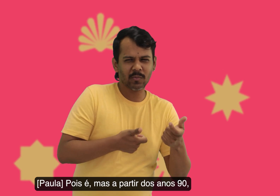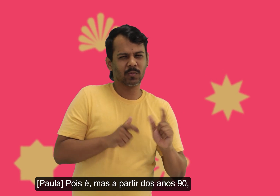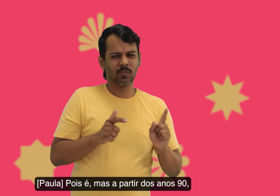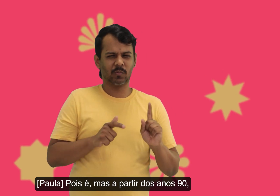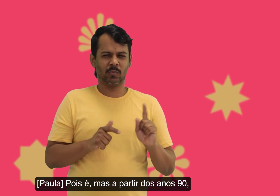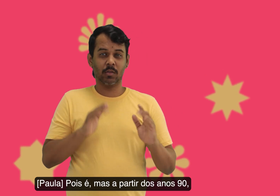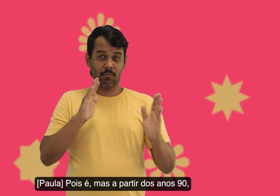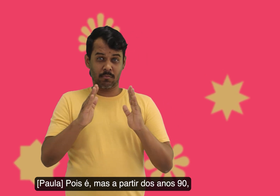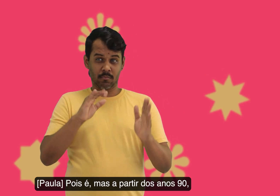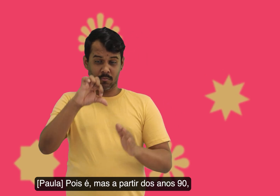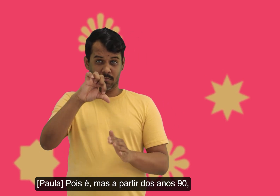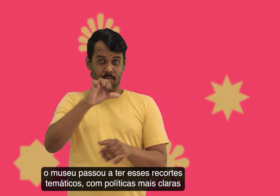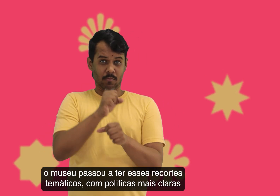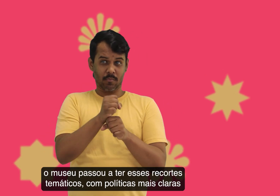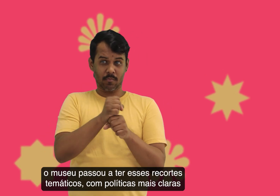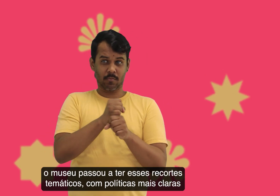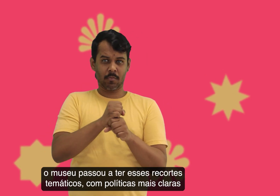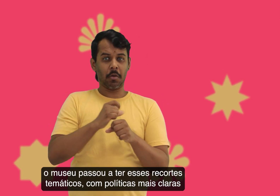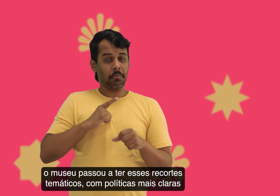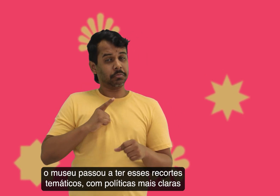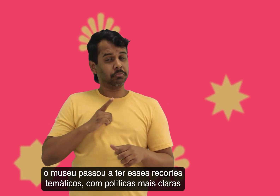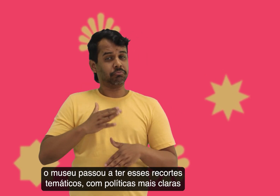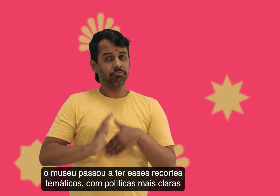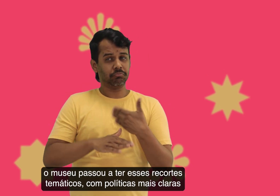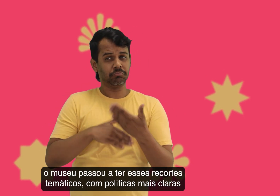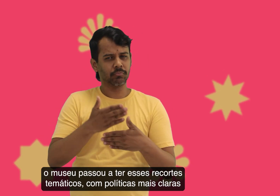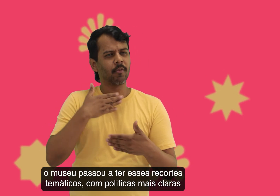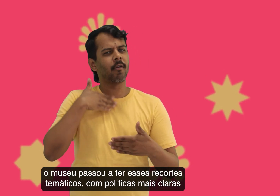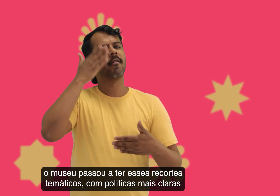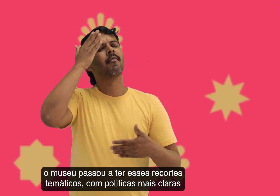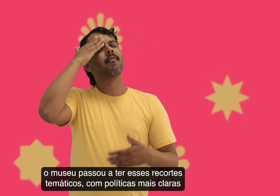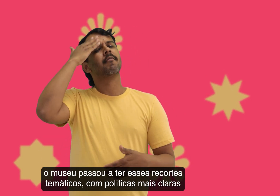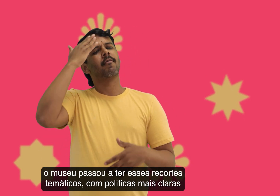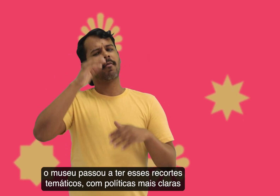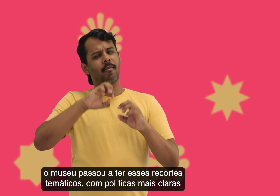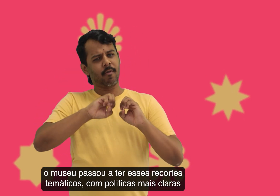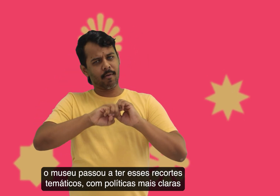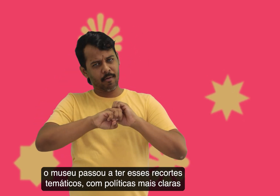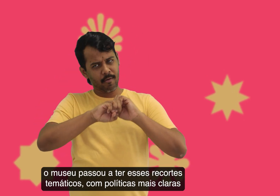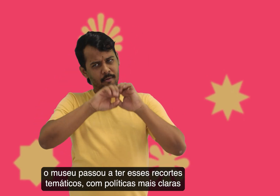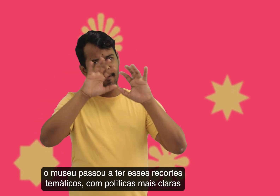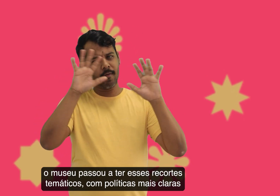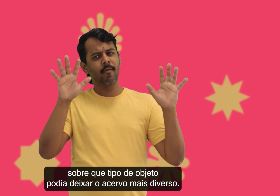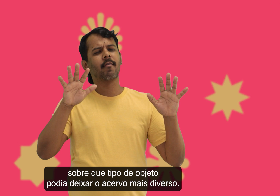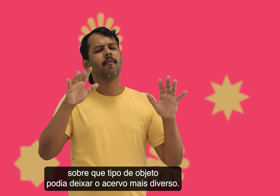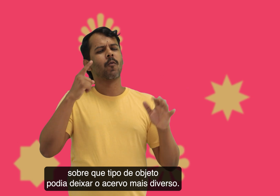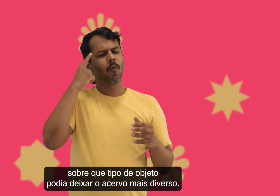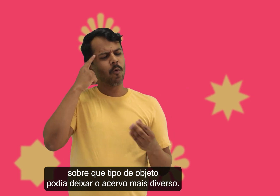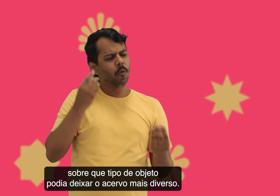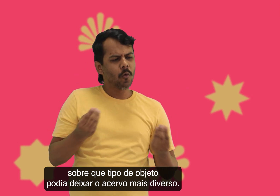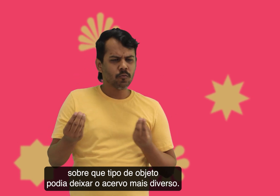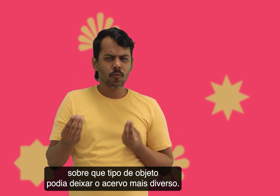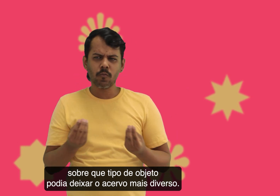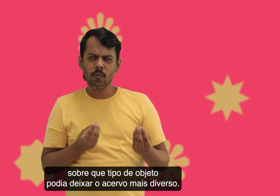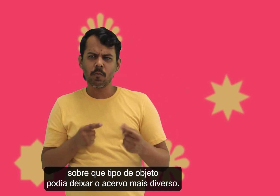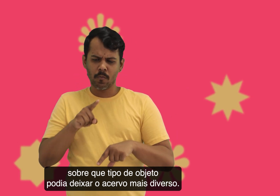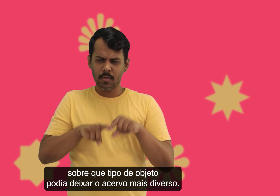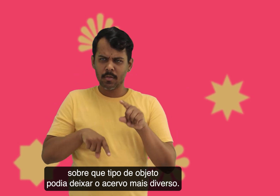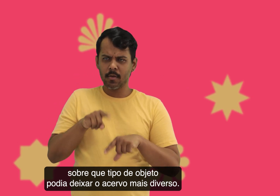partir dos anos 90, o museu passou a ter esses recortes temáticos, com políticas mais claras sobre que tipo de objeto podia